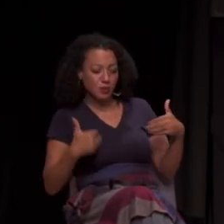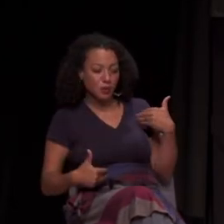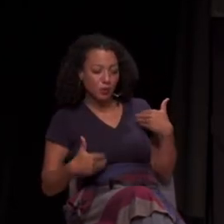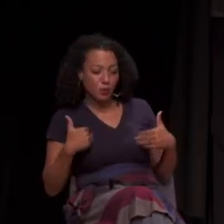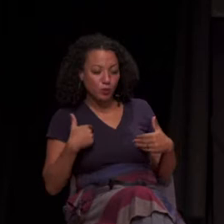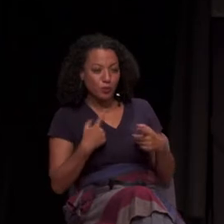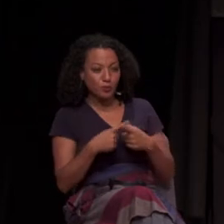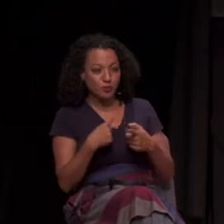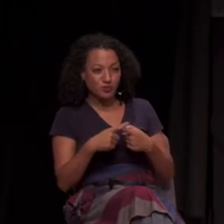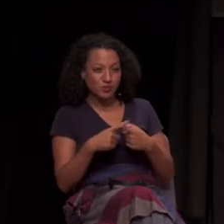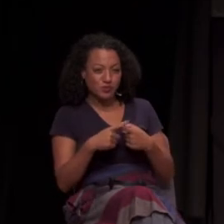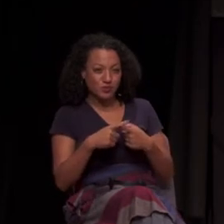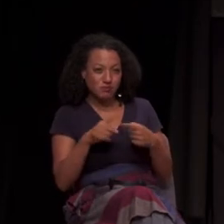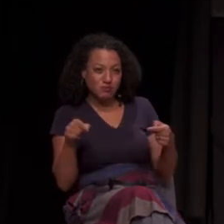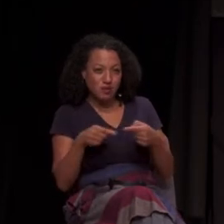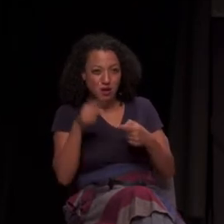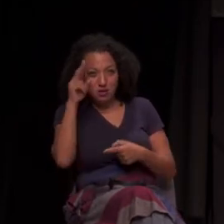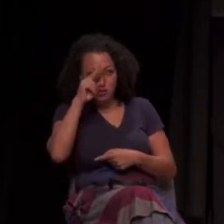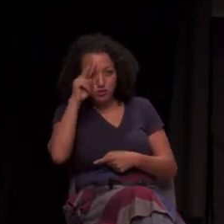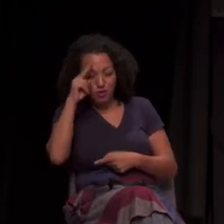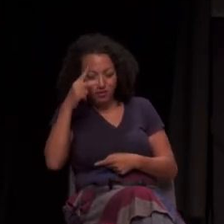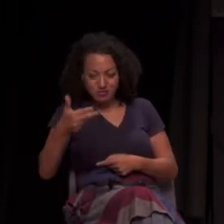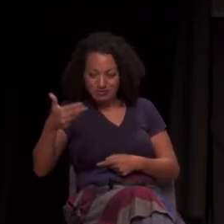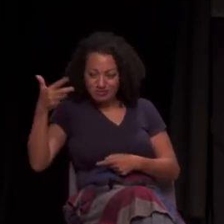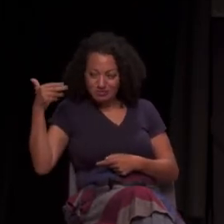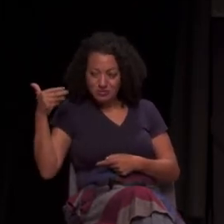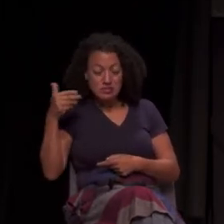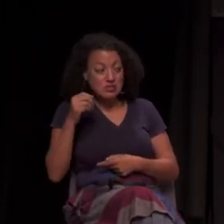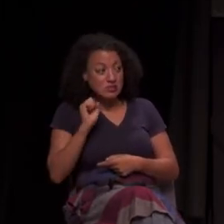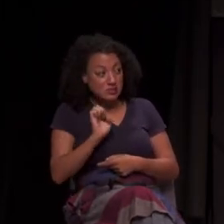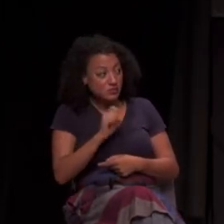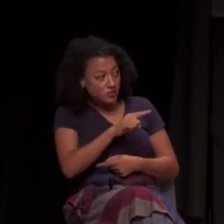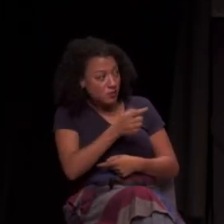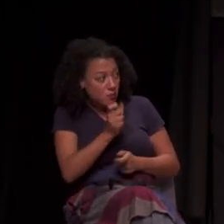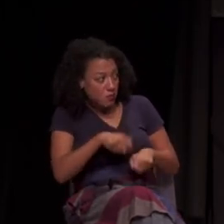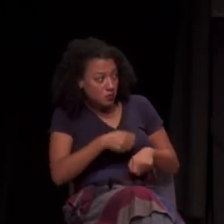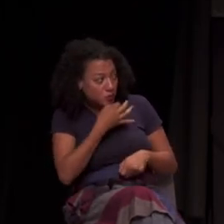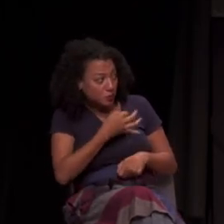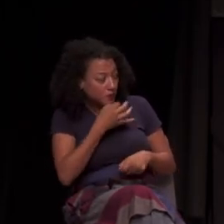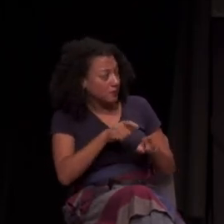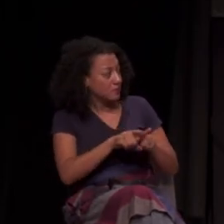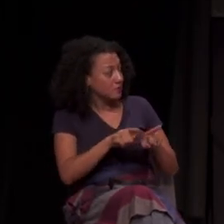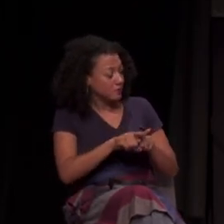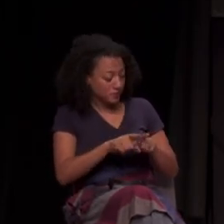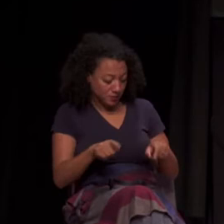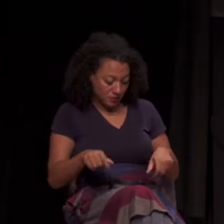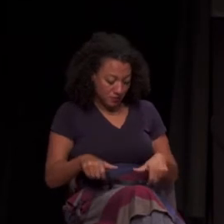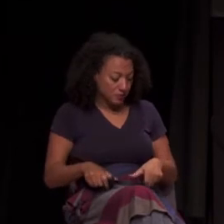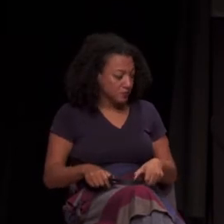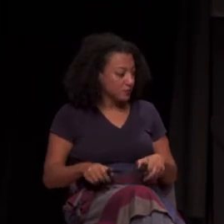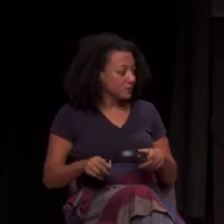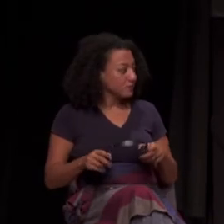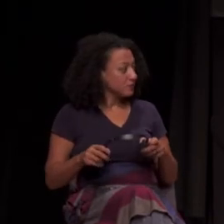de história. E se você puder um pouquinho comentar sobre isso.